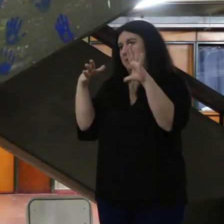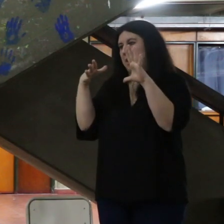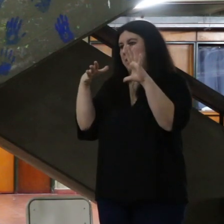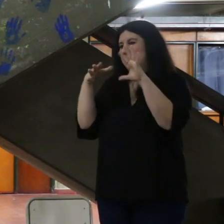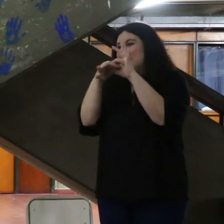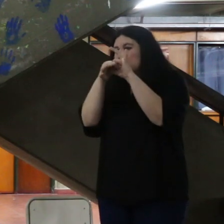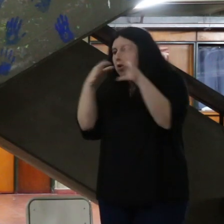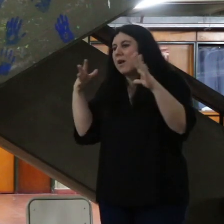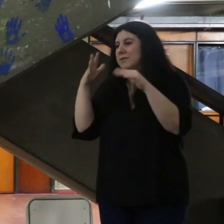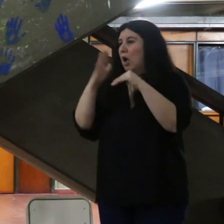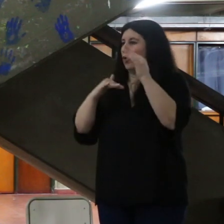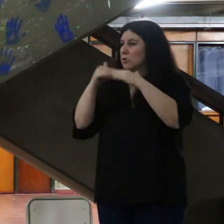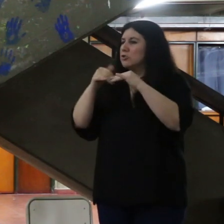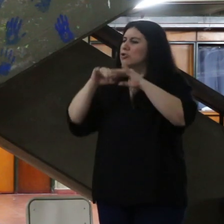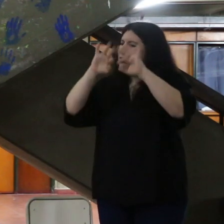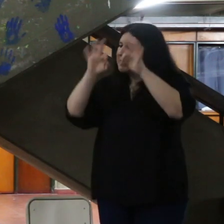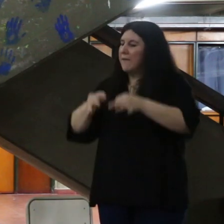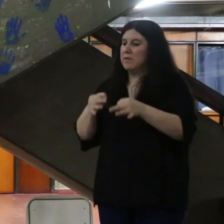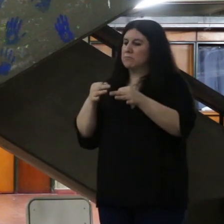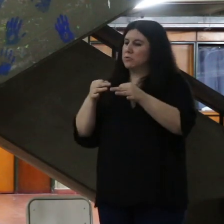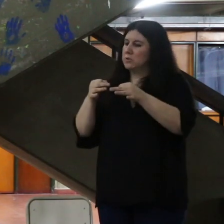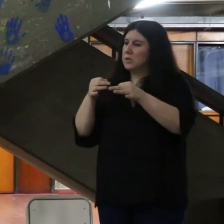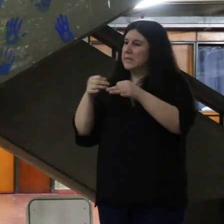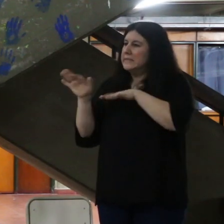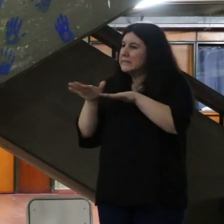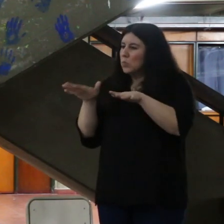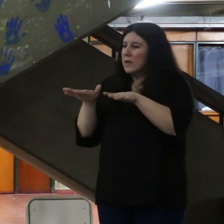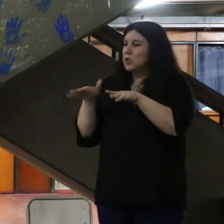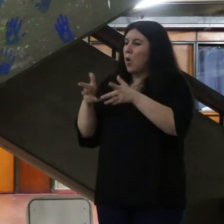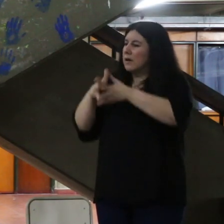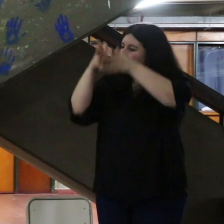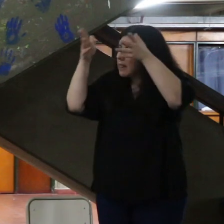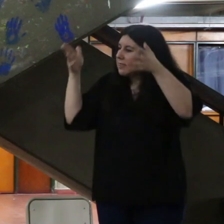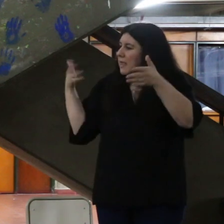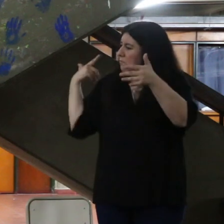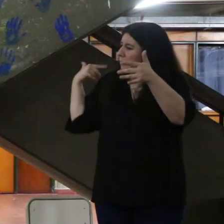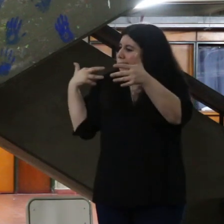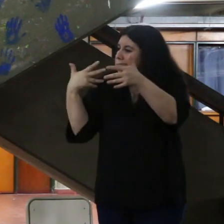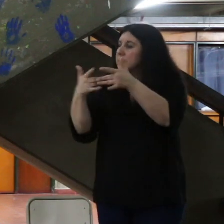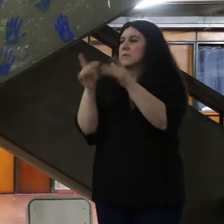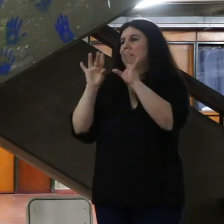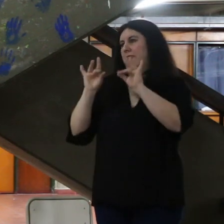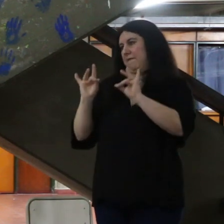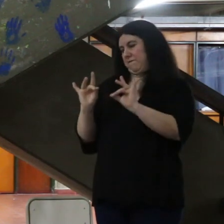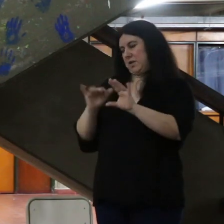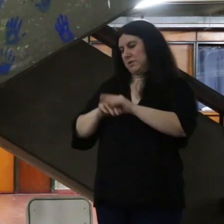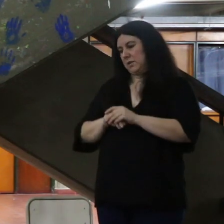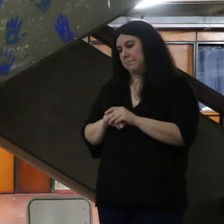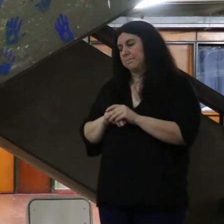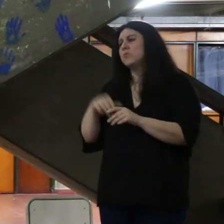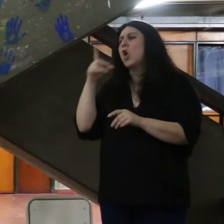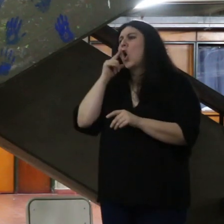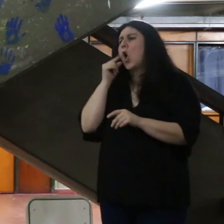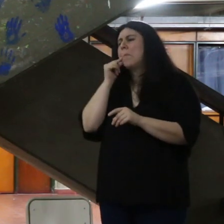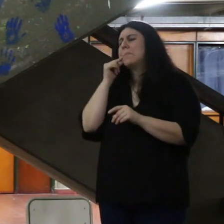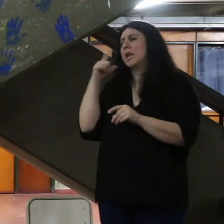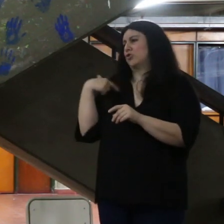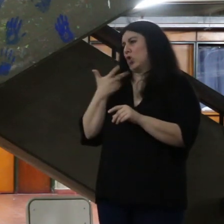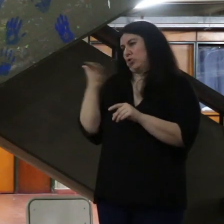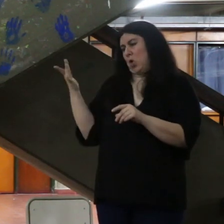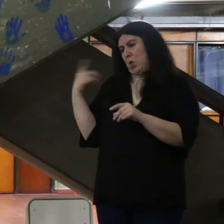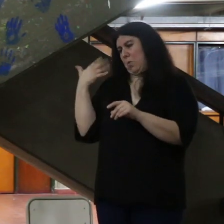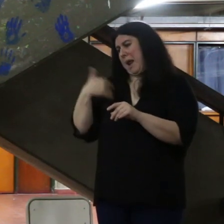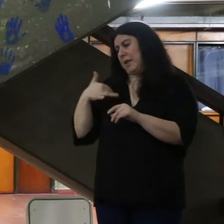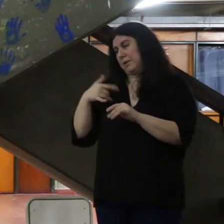Vivimos un tiempo complejo, lo vuelvo a decir. Un gran sociólogo argentino al que